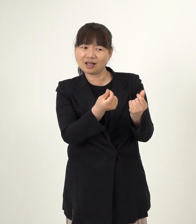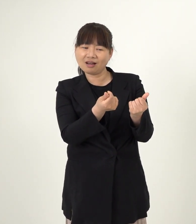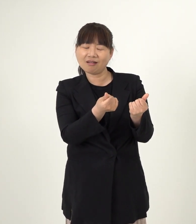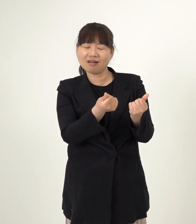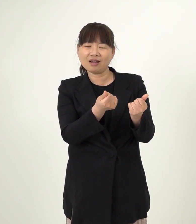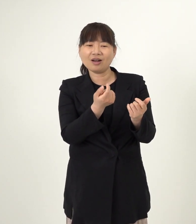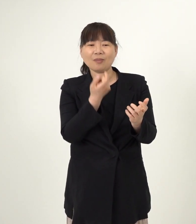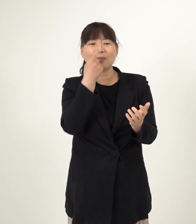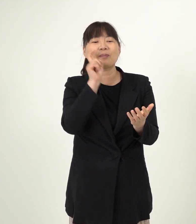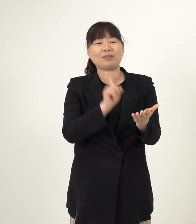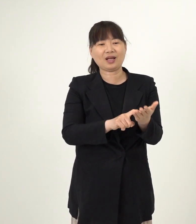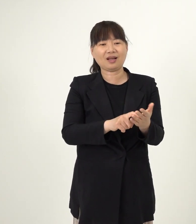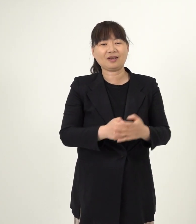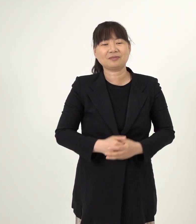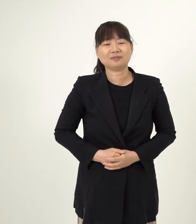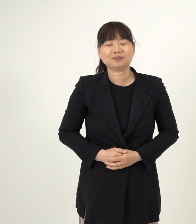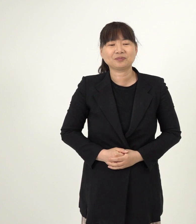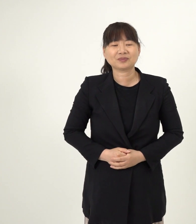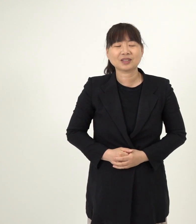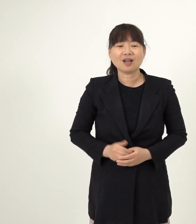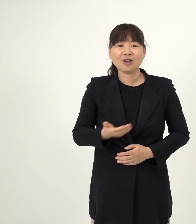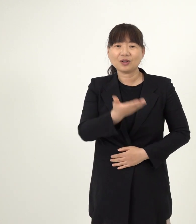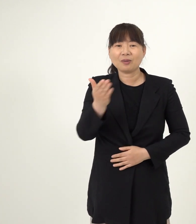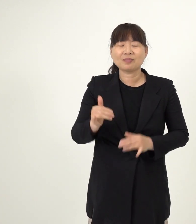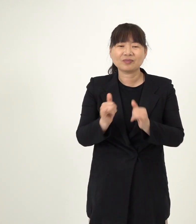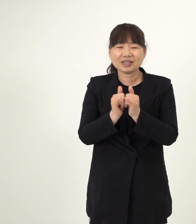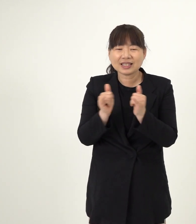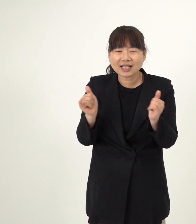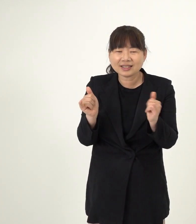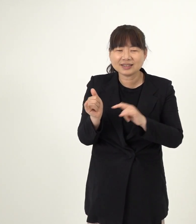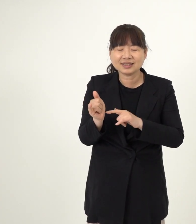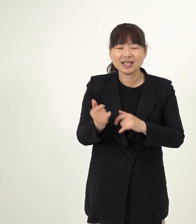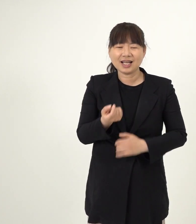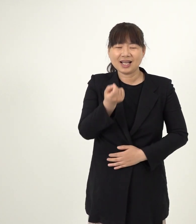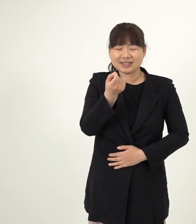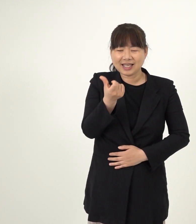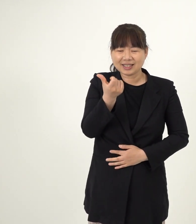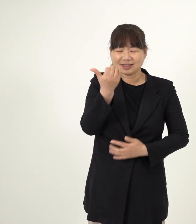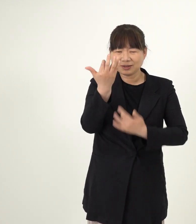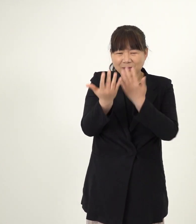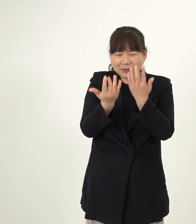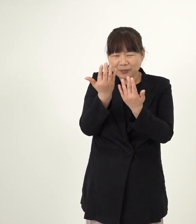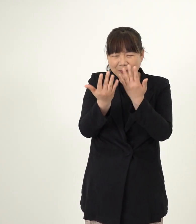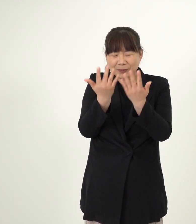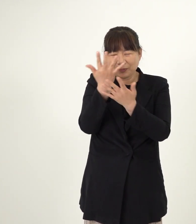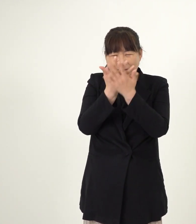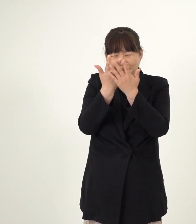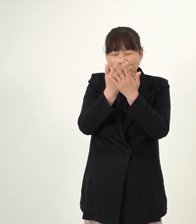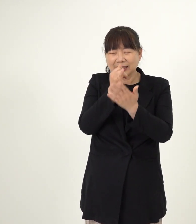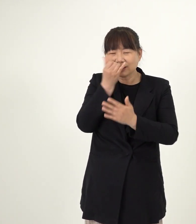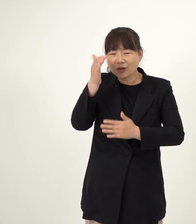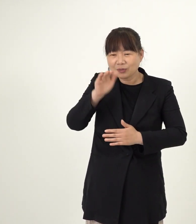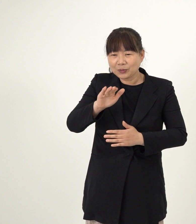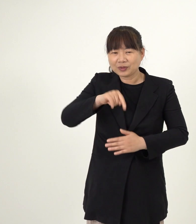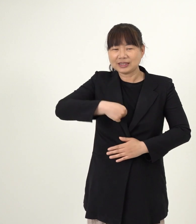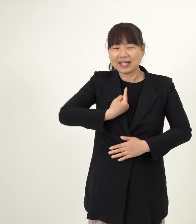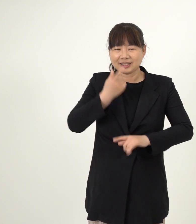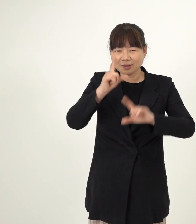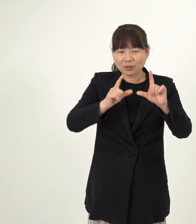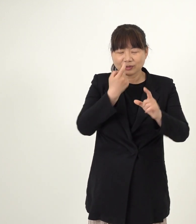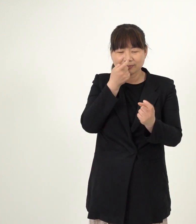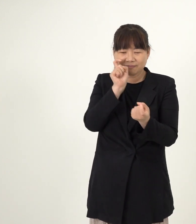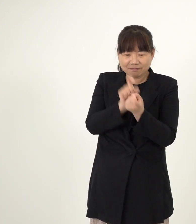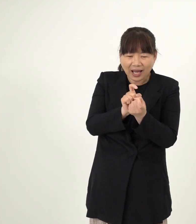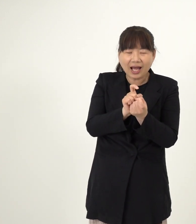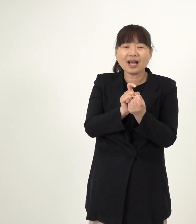인간이라는 것이 작은 불빛에도 모습이 들통이 나요. 그렇죠?